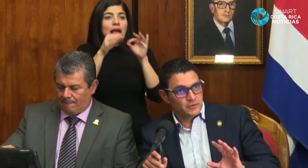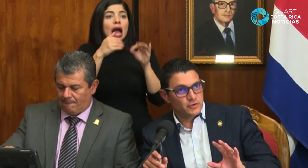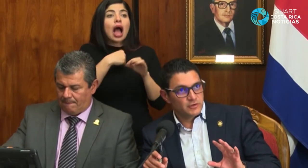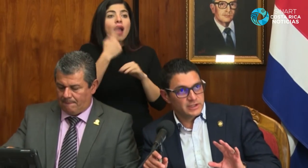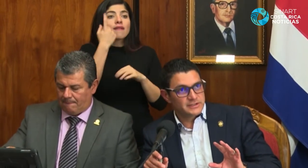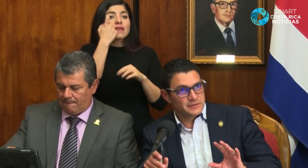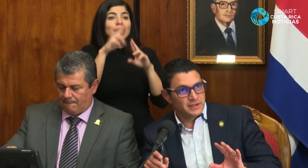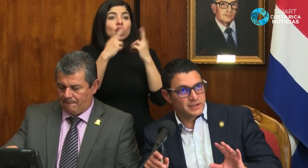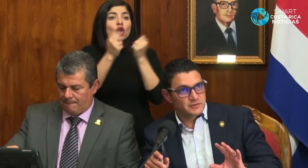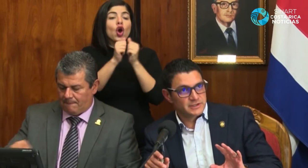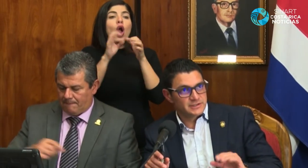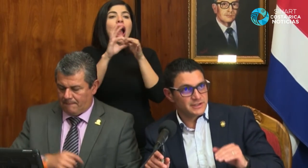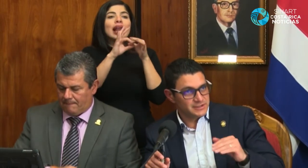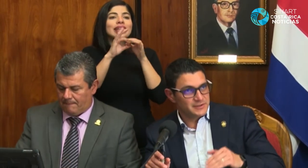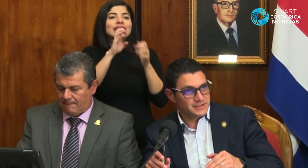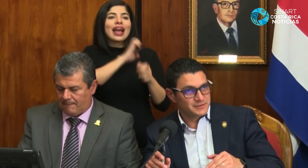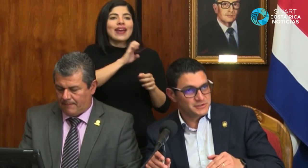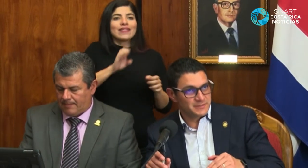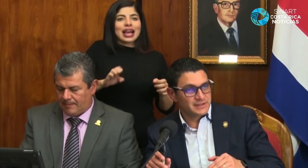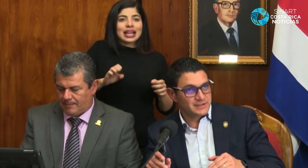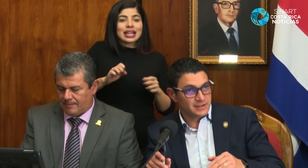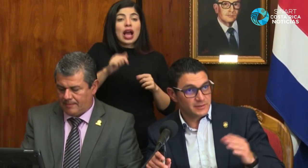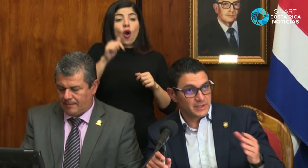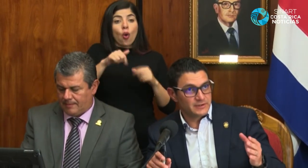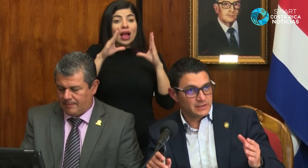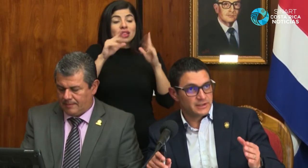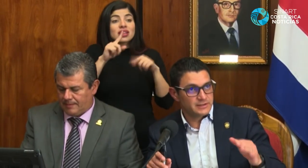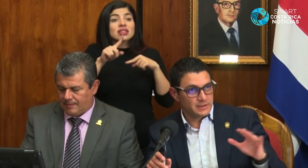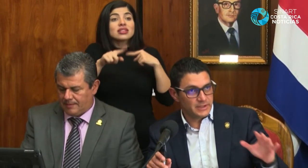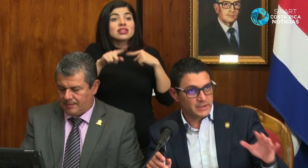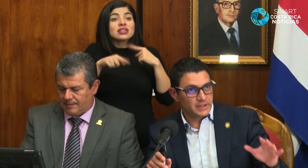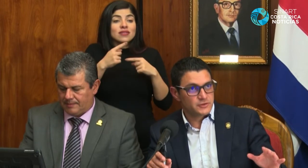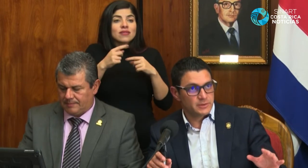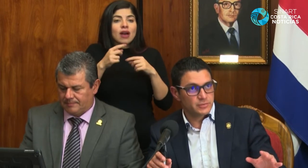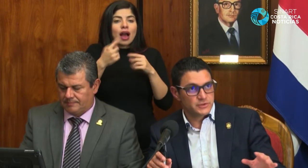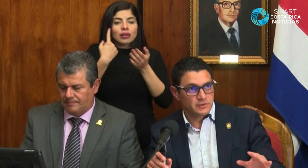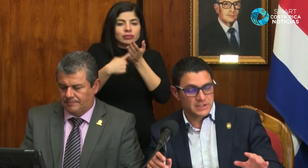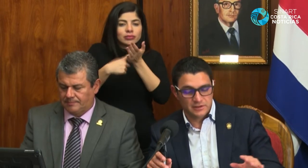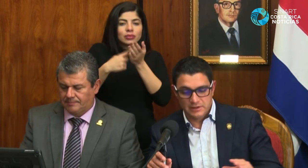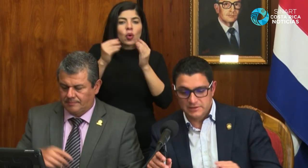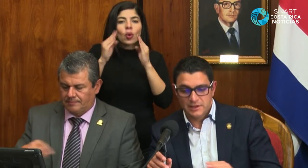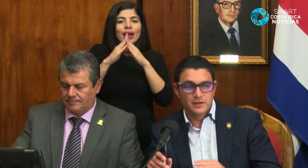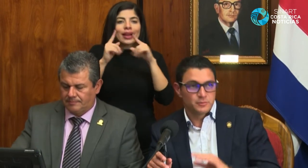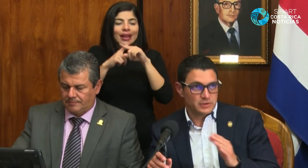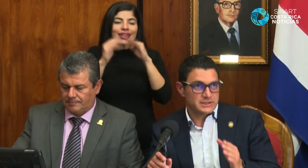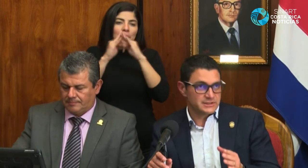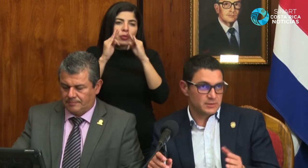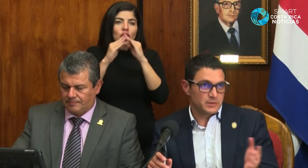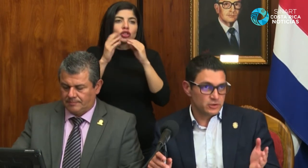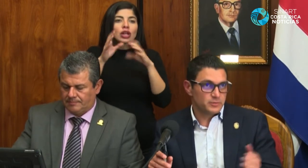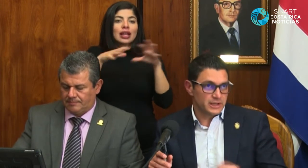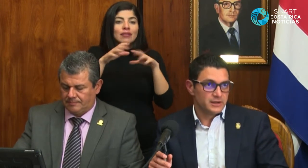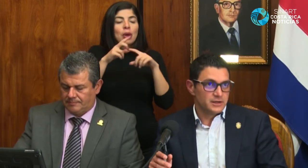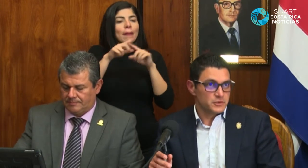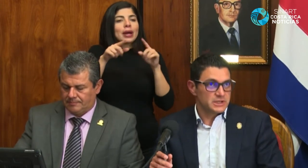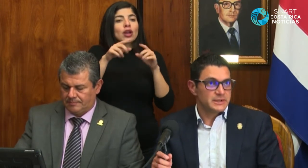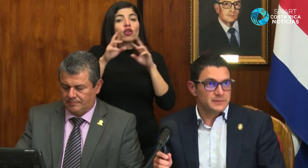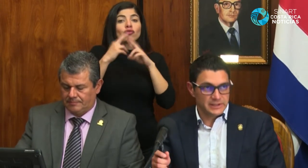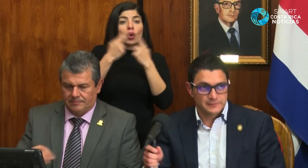pendiente la reunión con la Alianza Evangélica Costarricense, que se iba a hacer justamente esta tarde para afinar detalles del manejo con los templos y con las actividades, pero que se está reprogramando